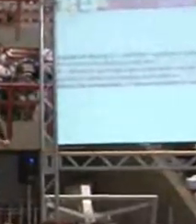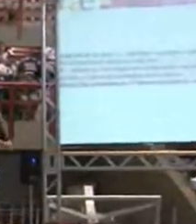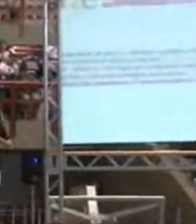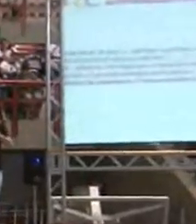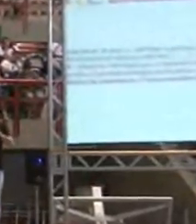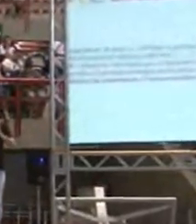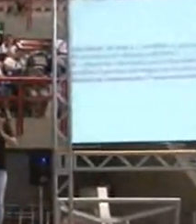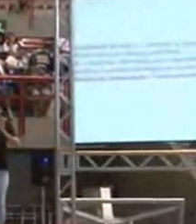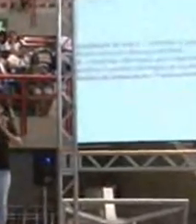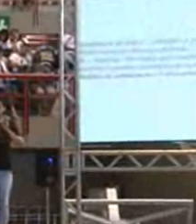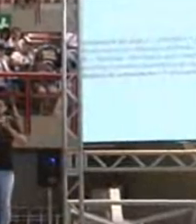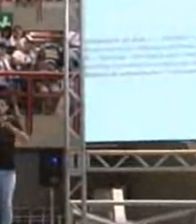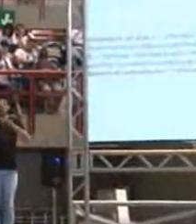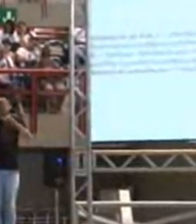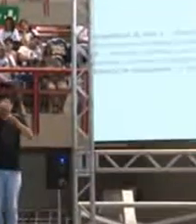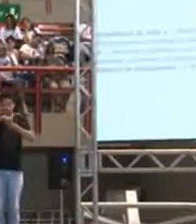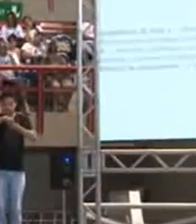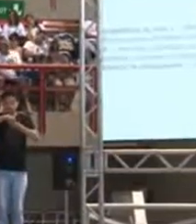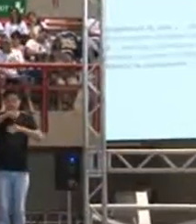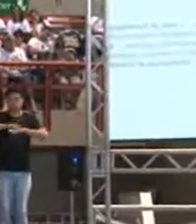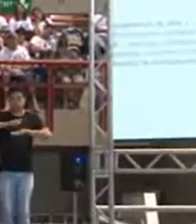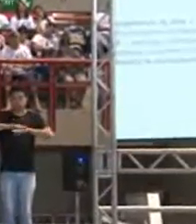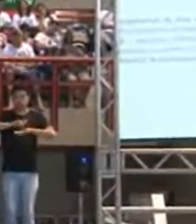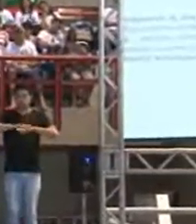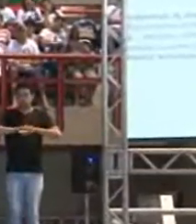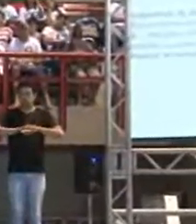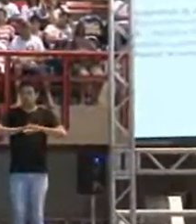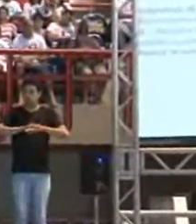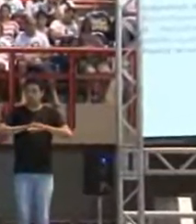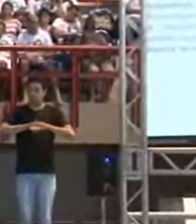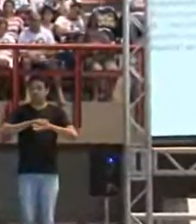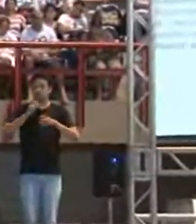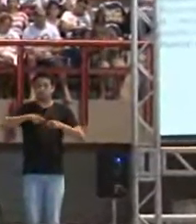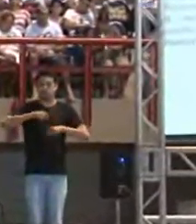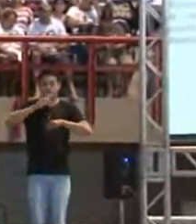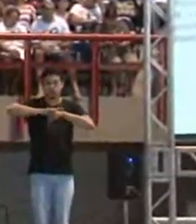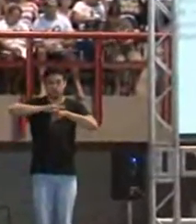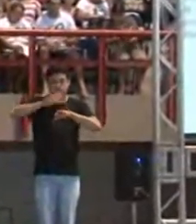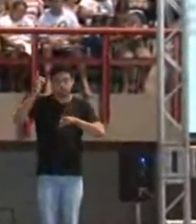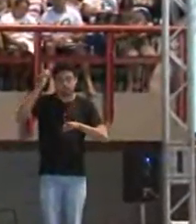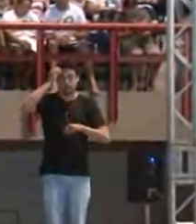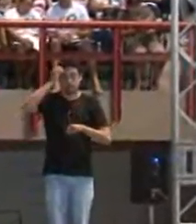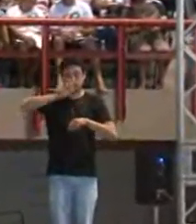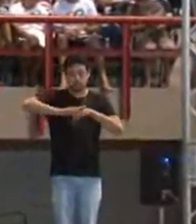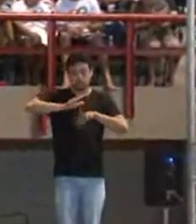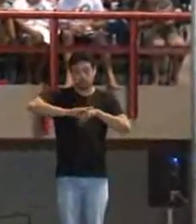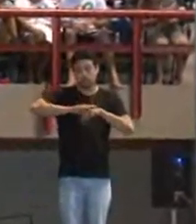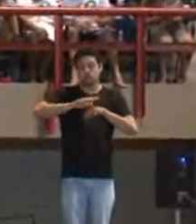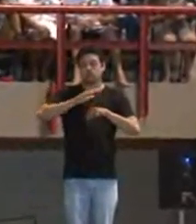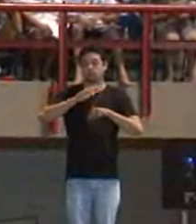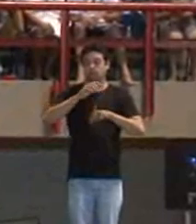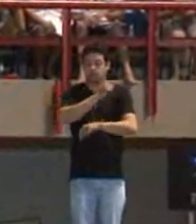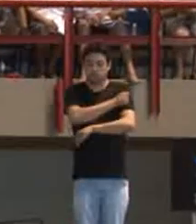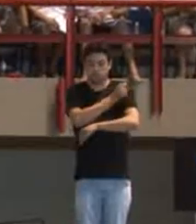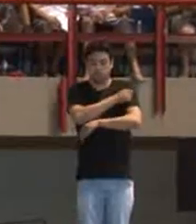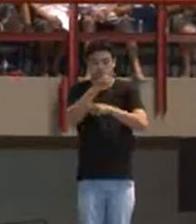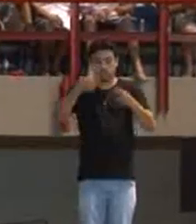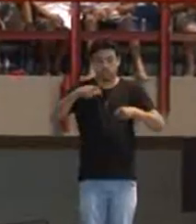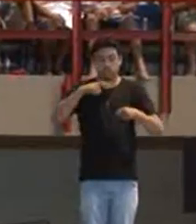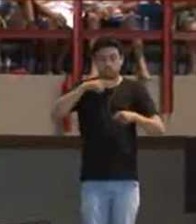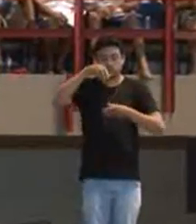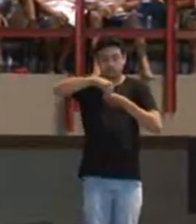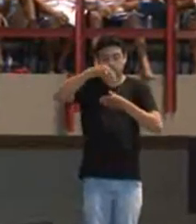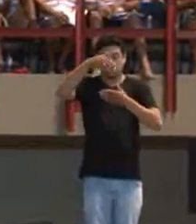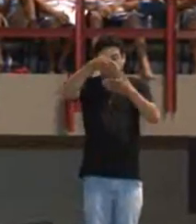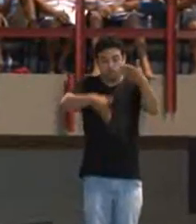as habilidades e as competências, olha as palavras, habilidades e competências que os alunos precisam mostrar